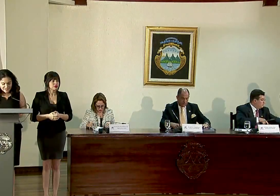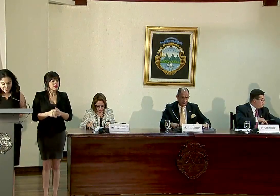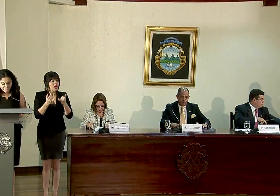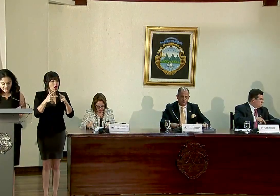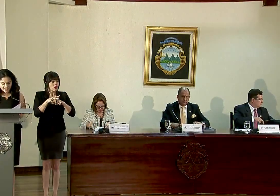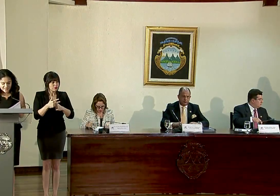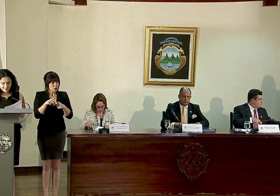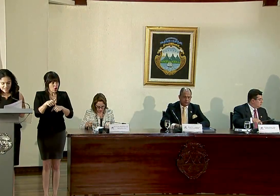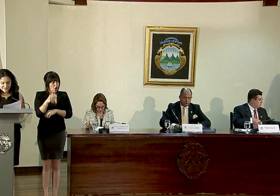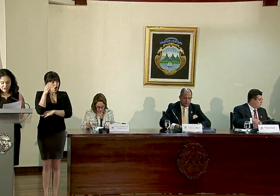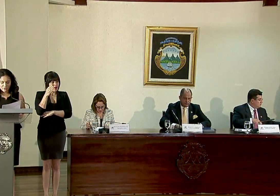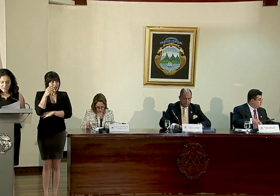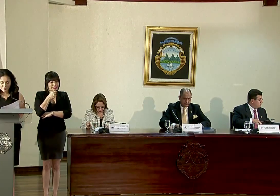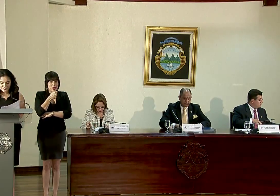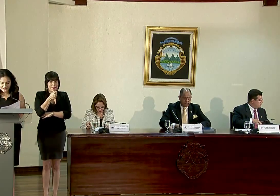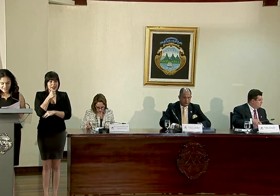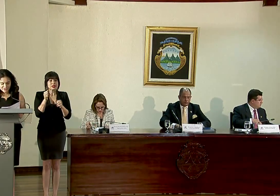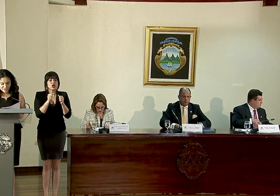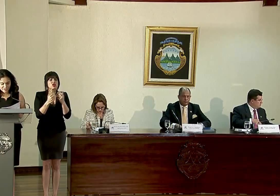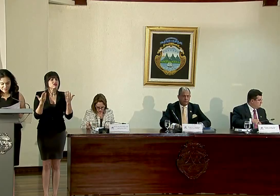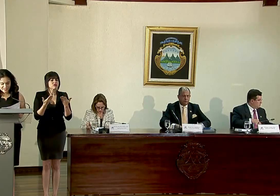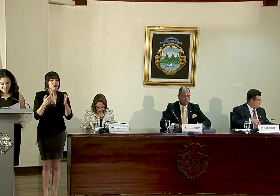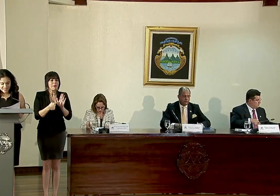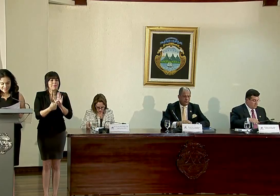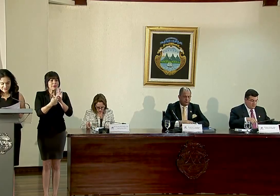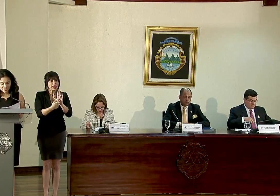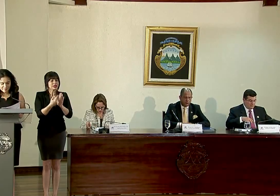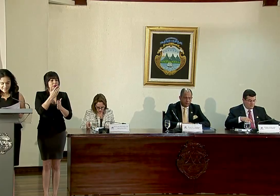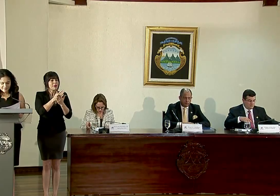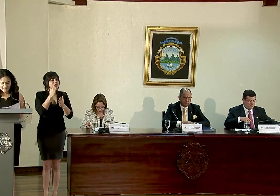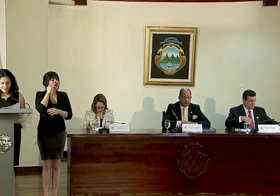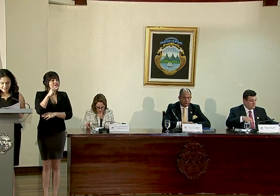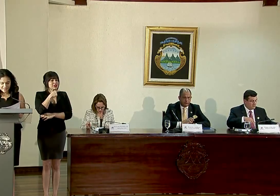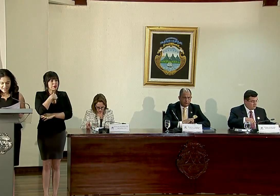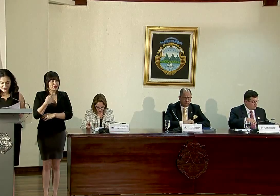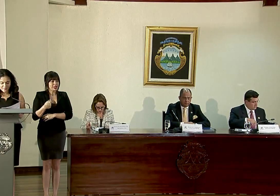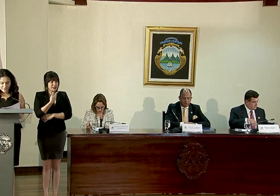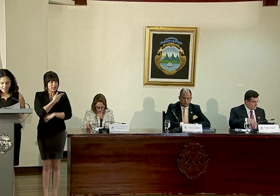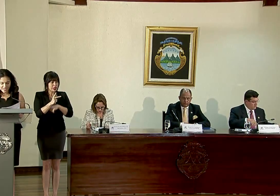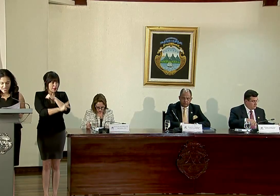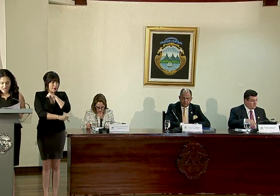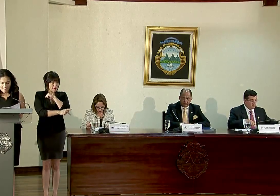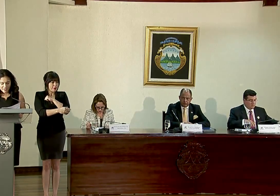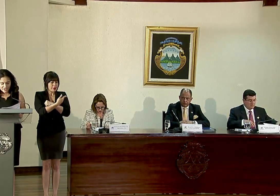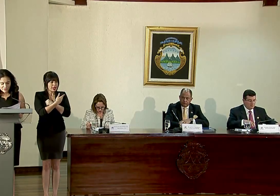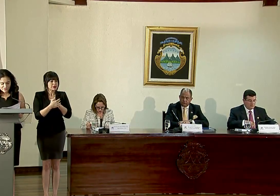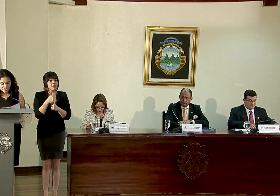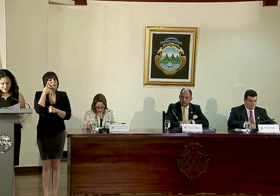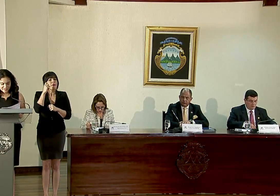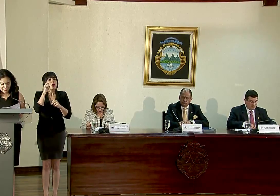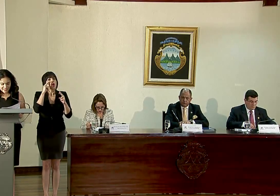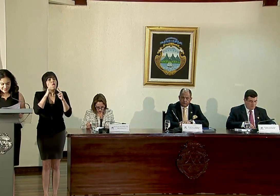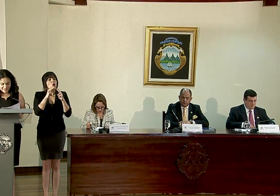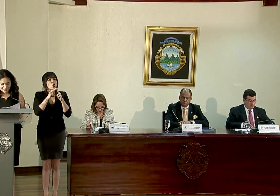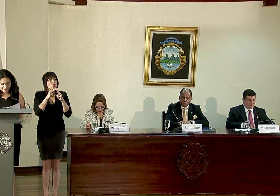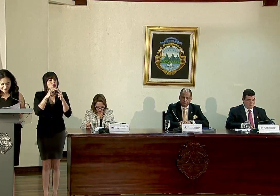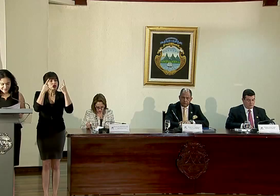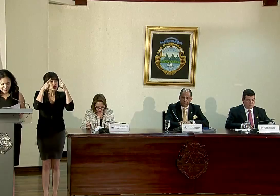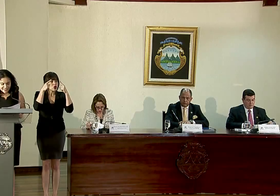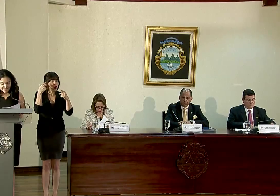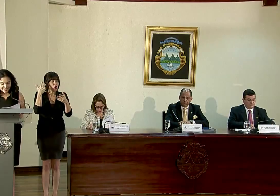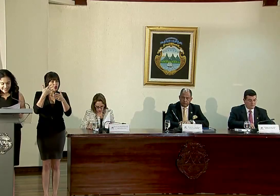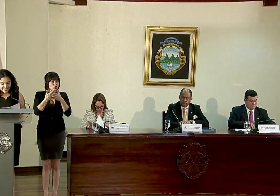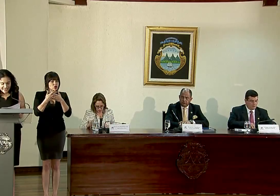Iniciamos esta conferencia de prensa con la presentación que nos hace la señora Vicepresidenta de la República para conocer los alcances